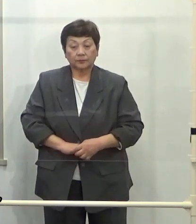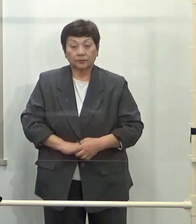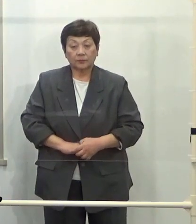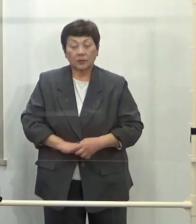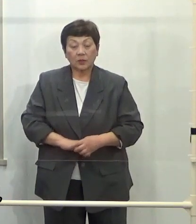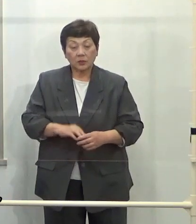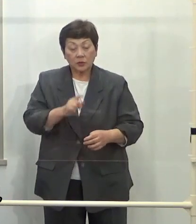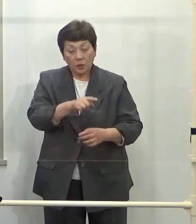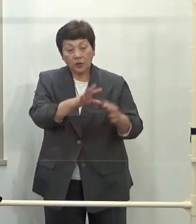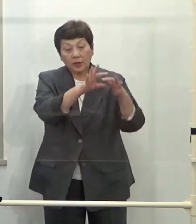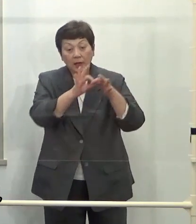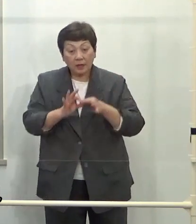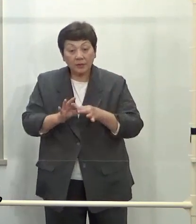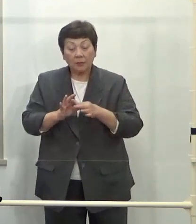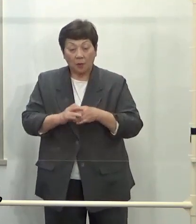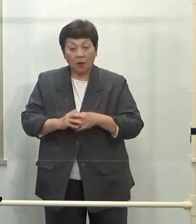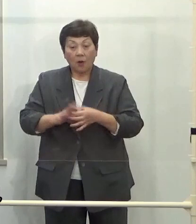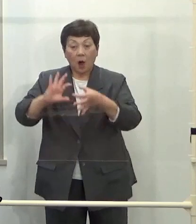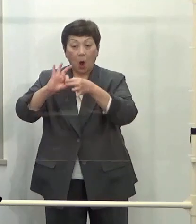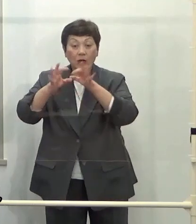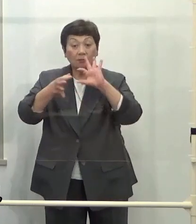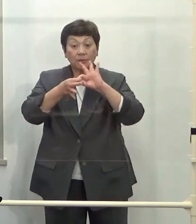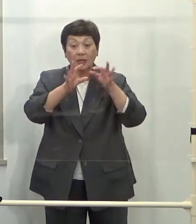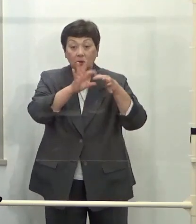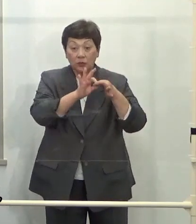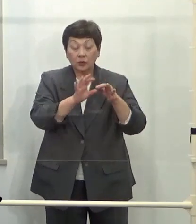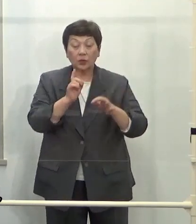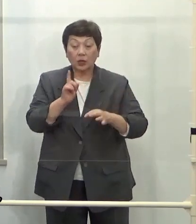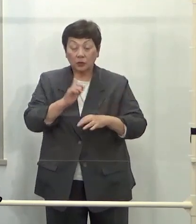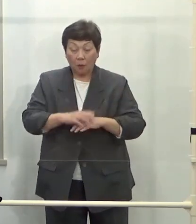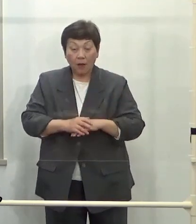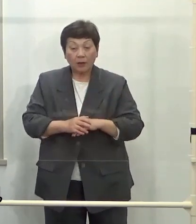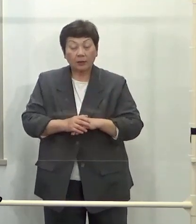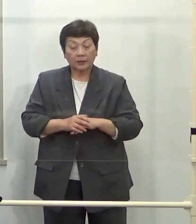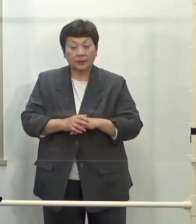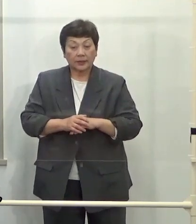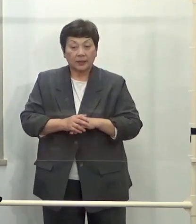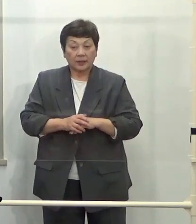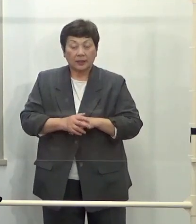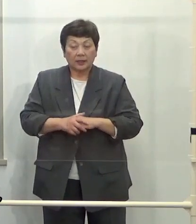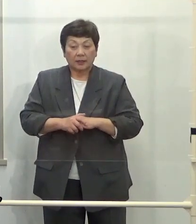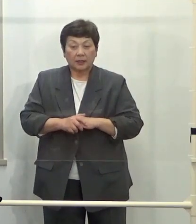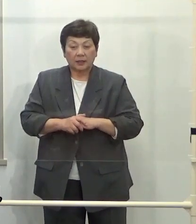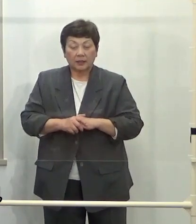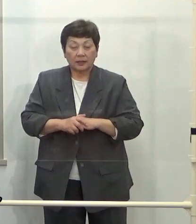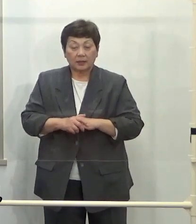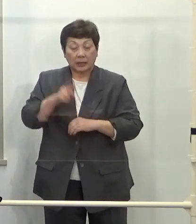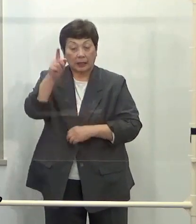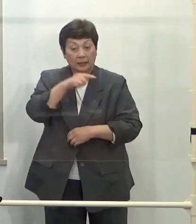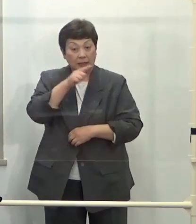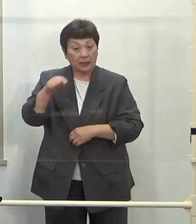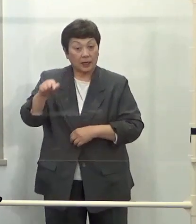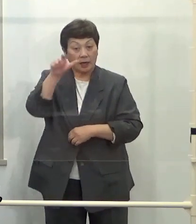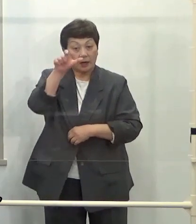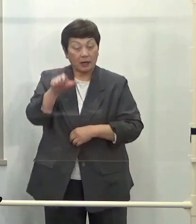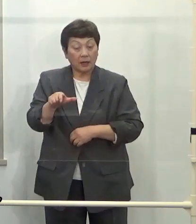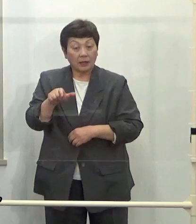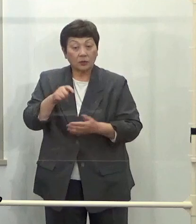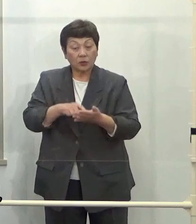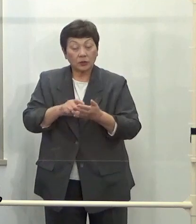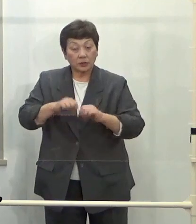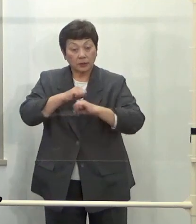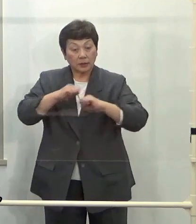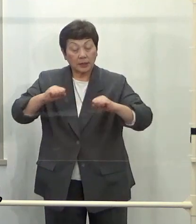そうした意味でもですね、オリンピックというのはこの人間としてのそうした生き